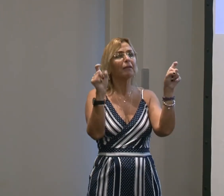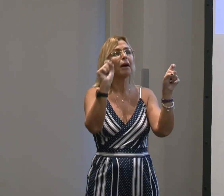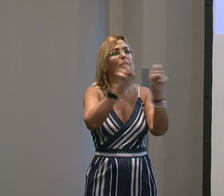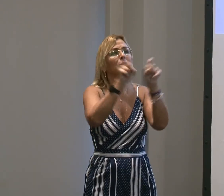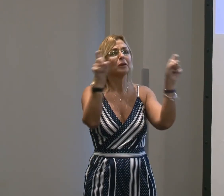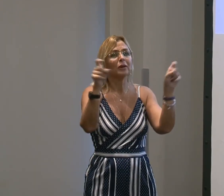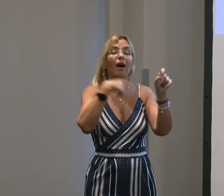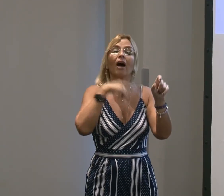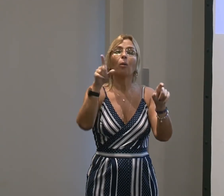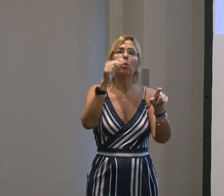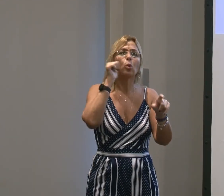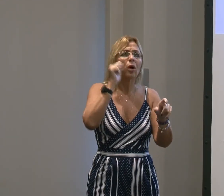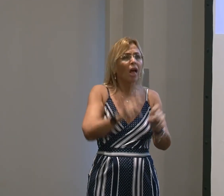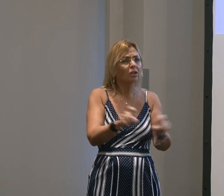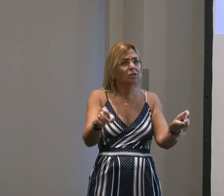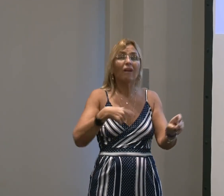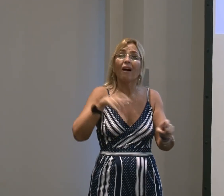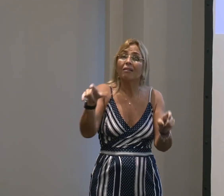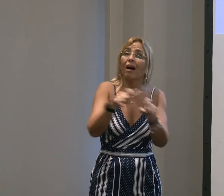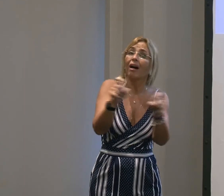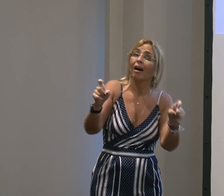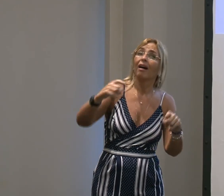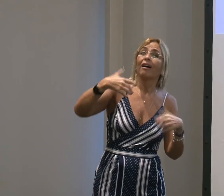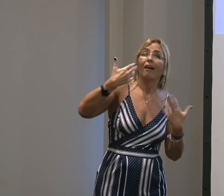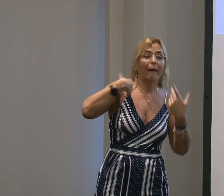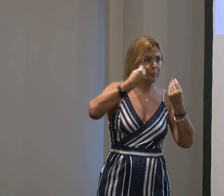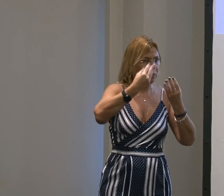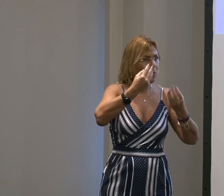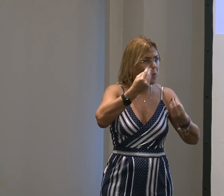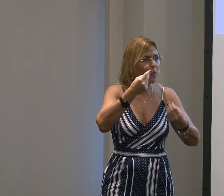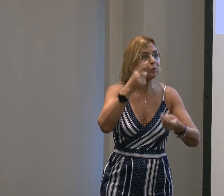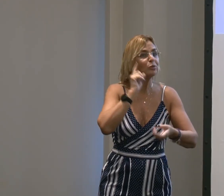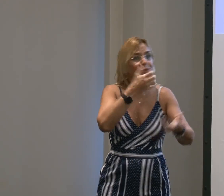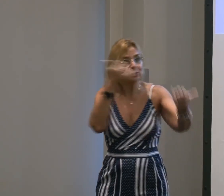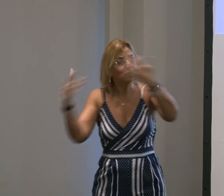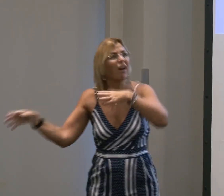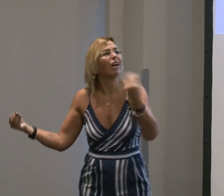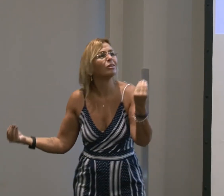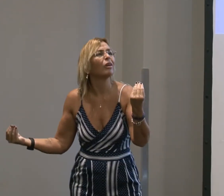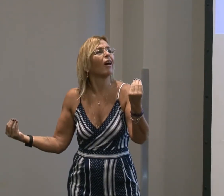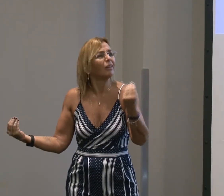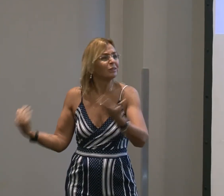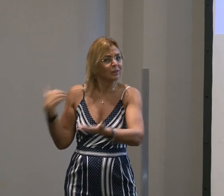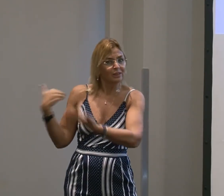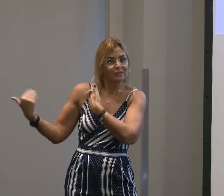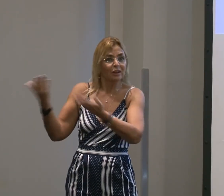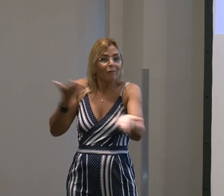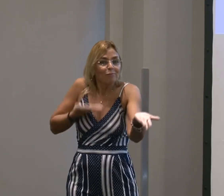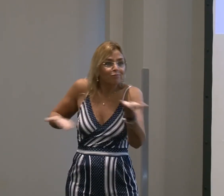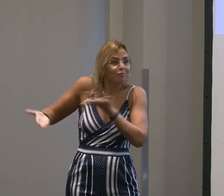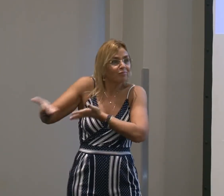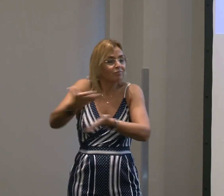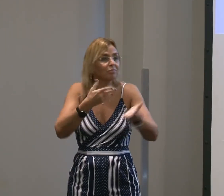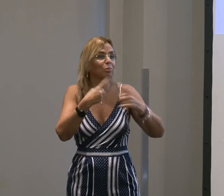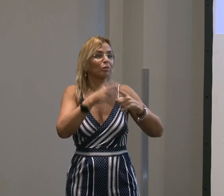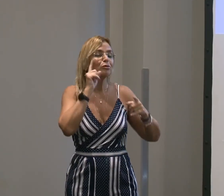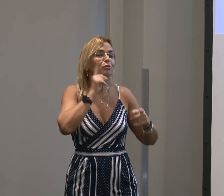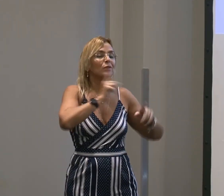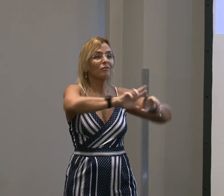com os mais diferentes surdos, eles começam a perguntar o que acontece, né, nesses atendimentos, porque eles têm acesso a